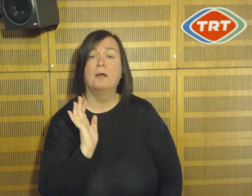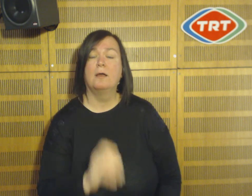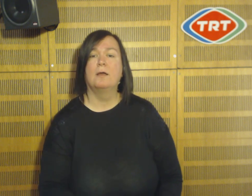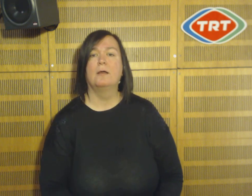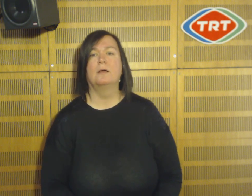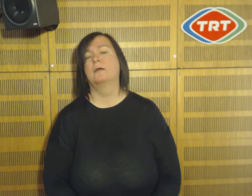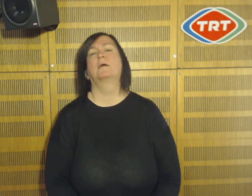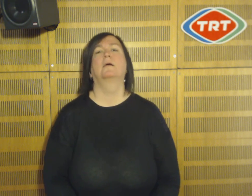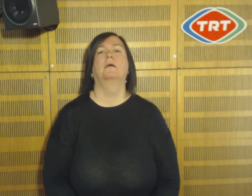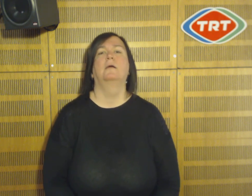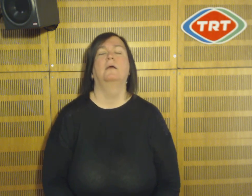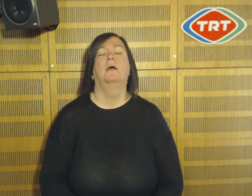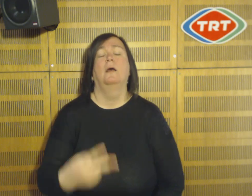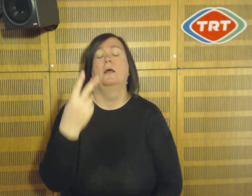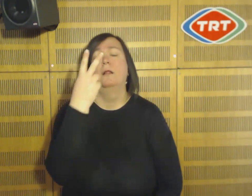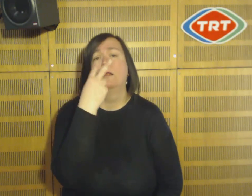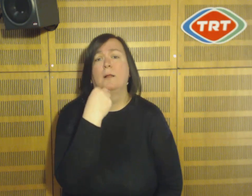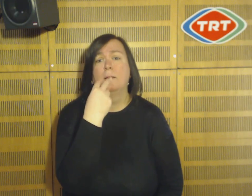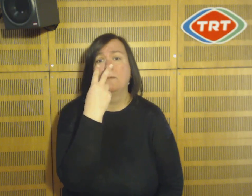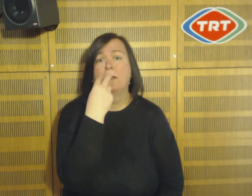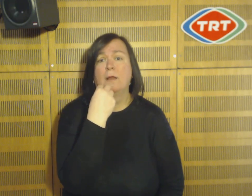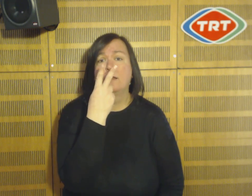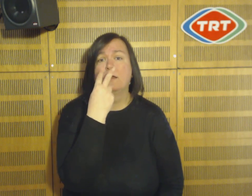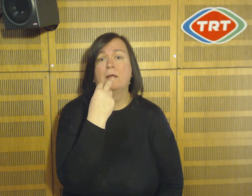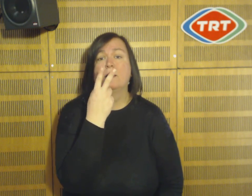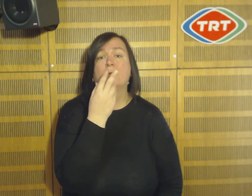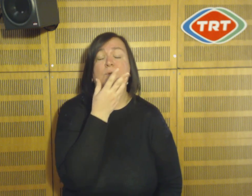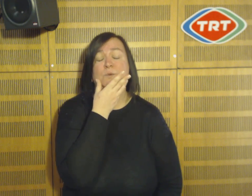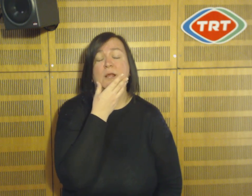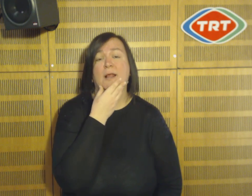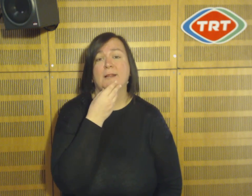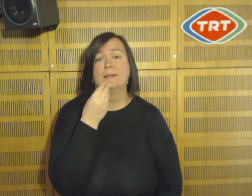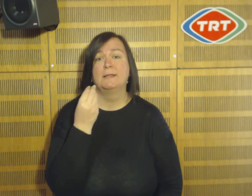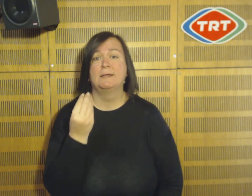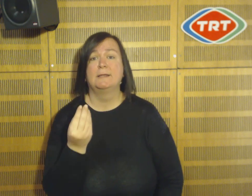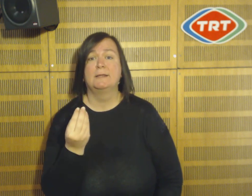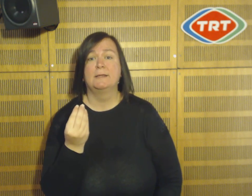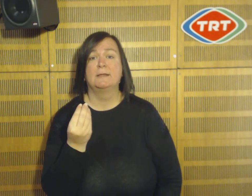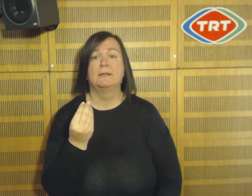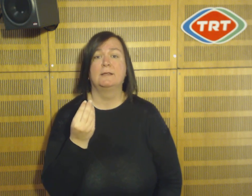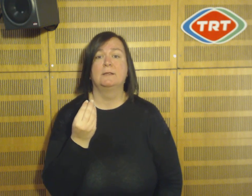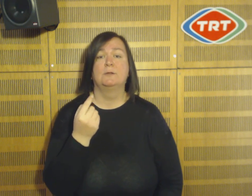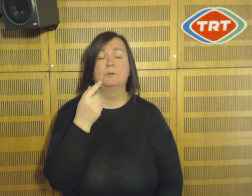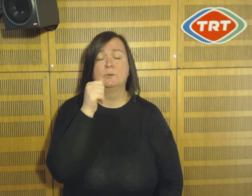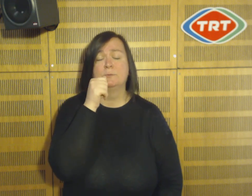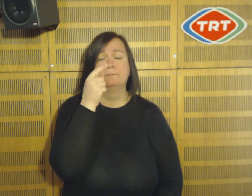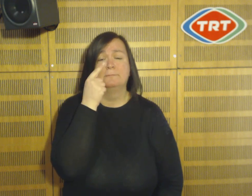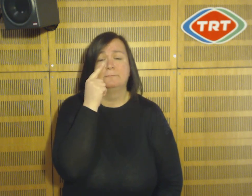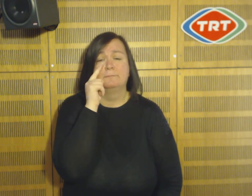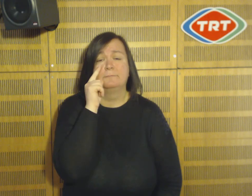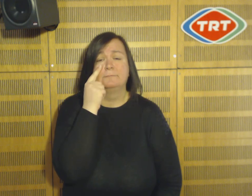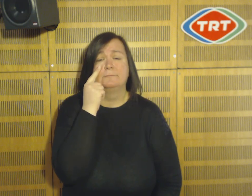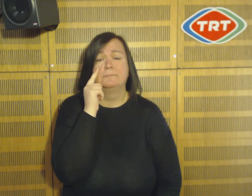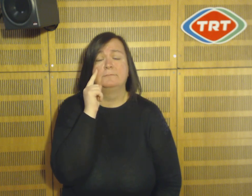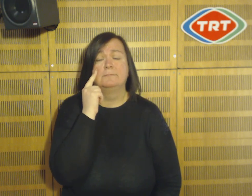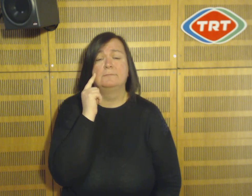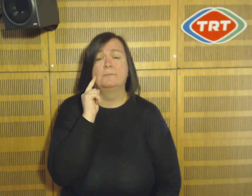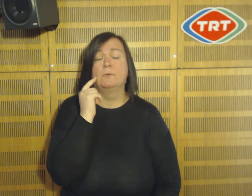utanma Ağlamak güzeldir süzülürken yaşlar